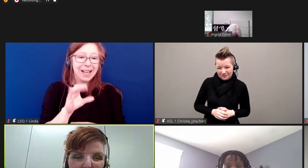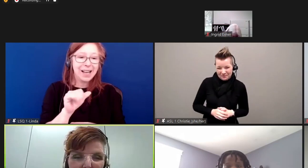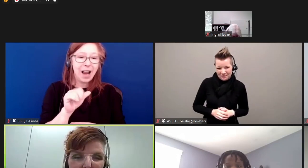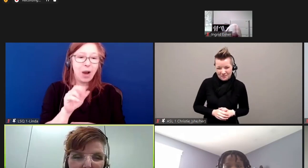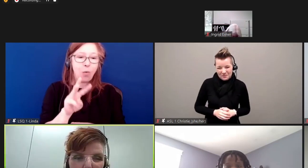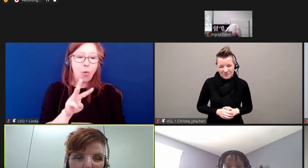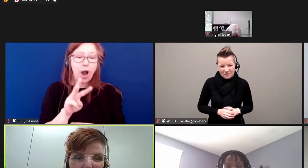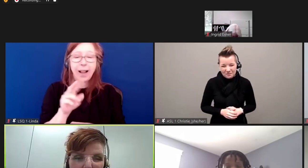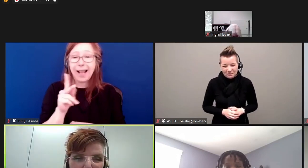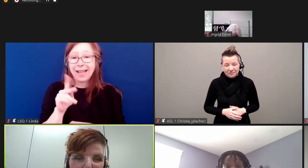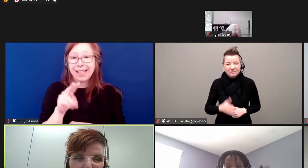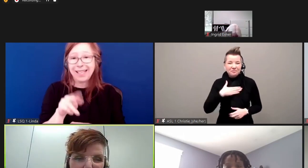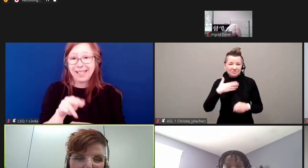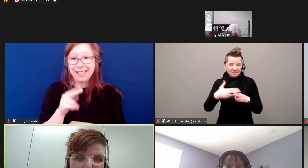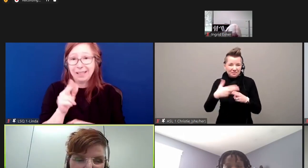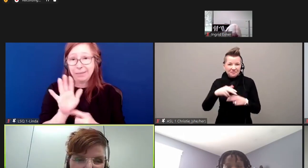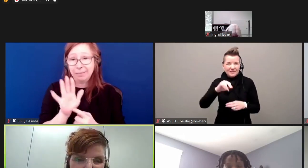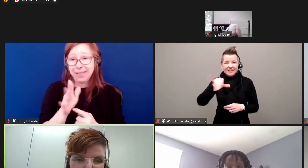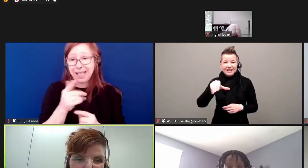Oui, merci.